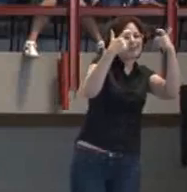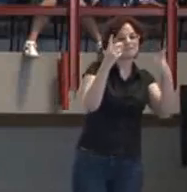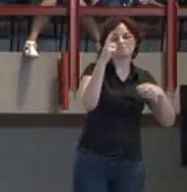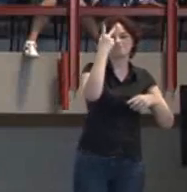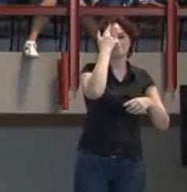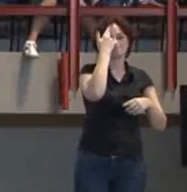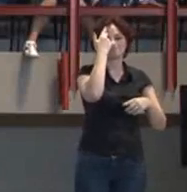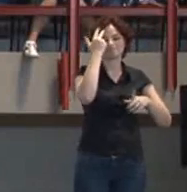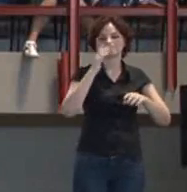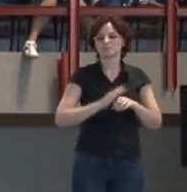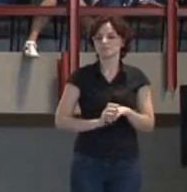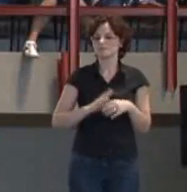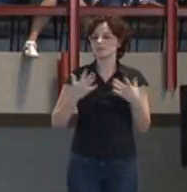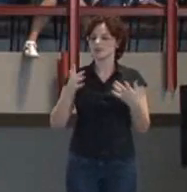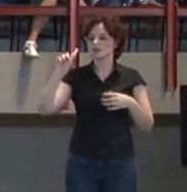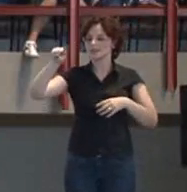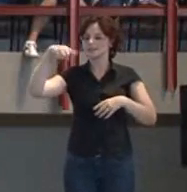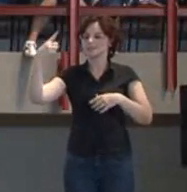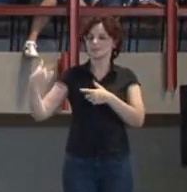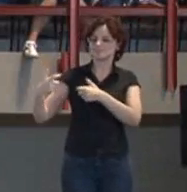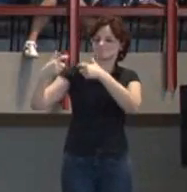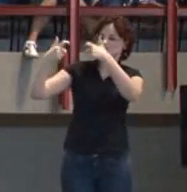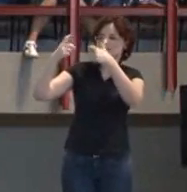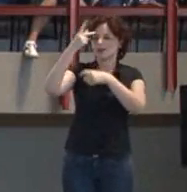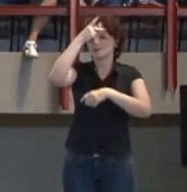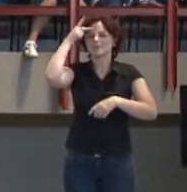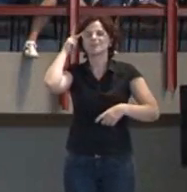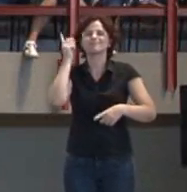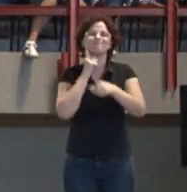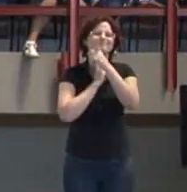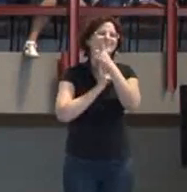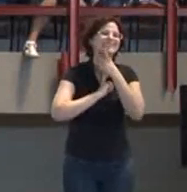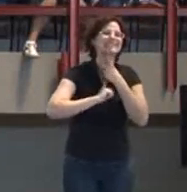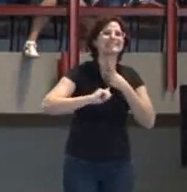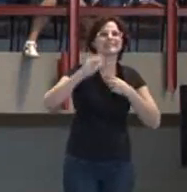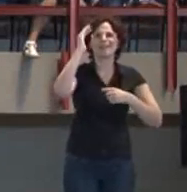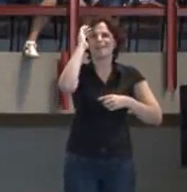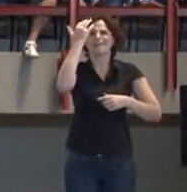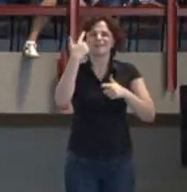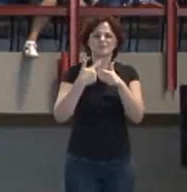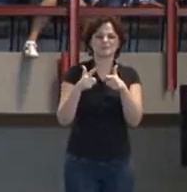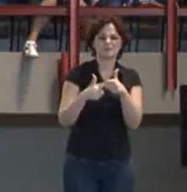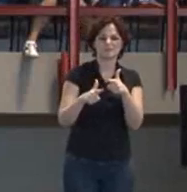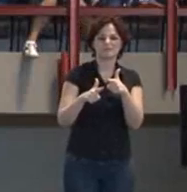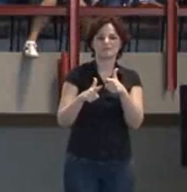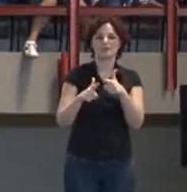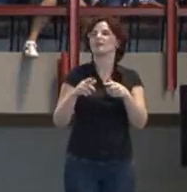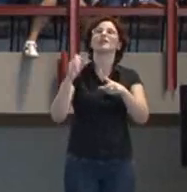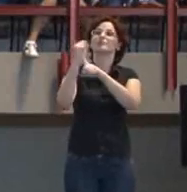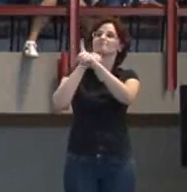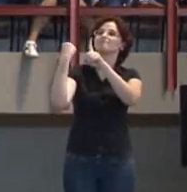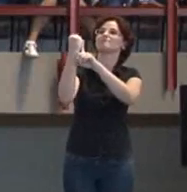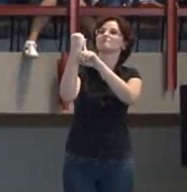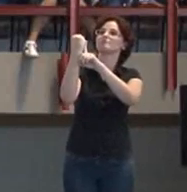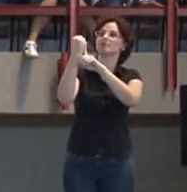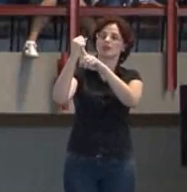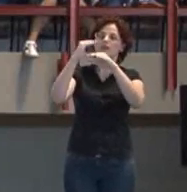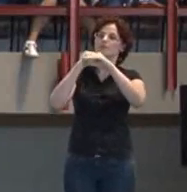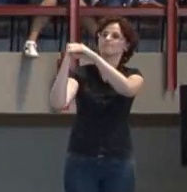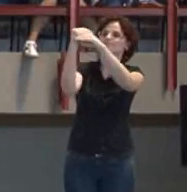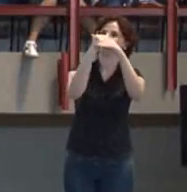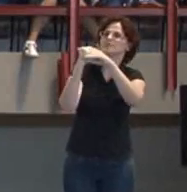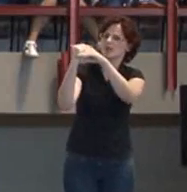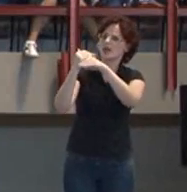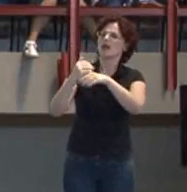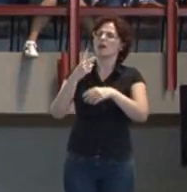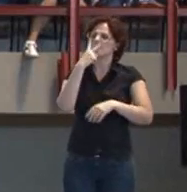para elas alguma solução e o socialismo parecia ser essa solução eles chegavam e diziam vocês estão assim porque vocês são